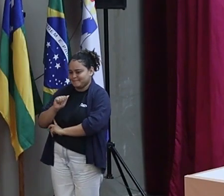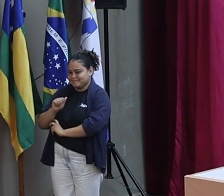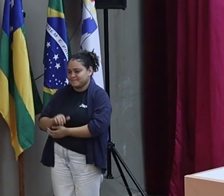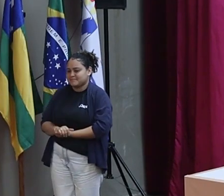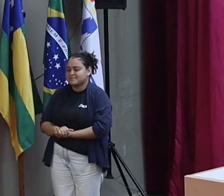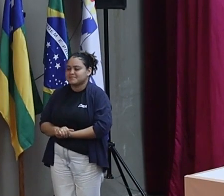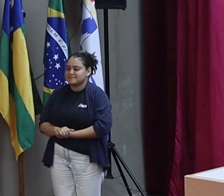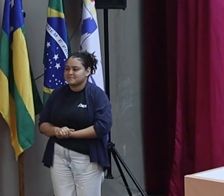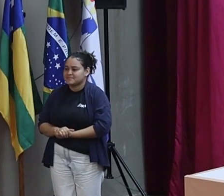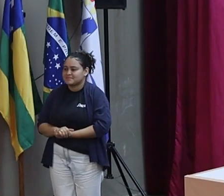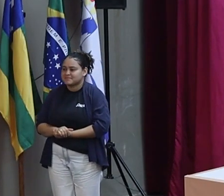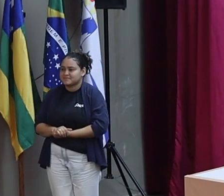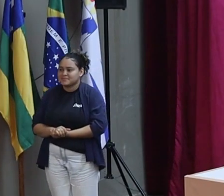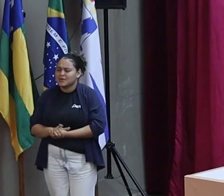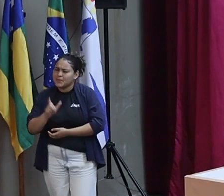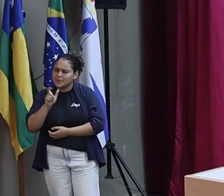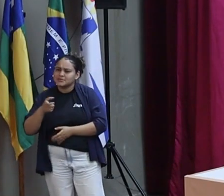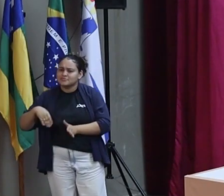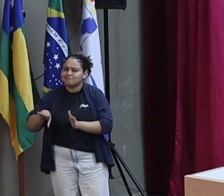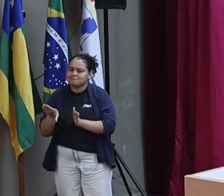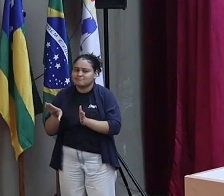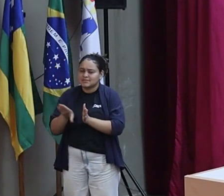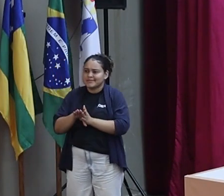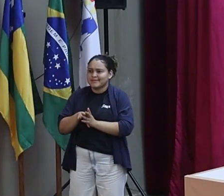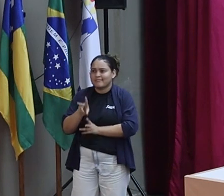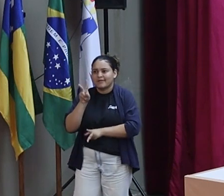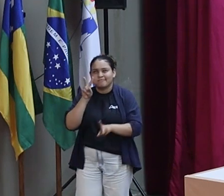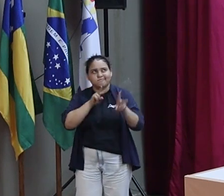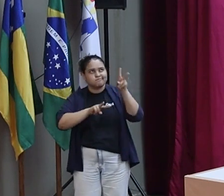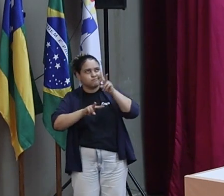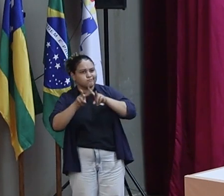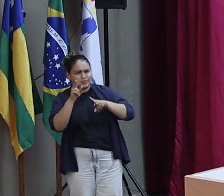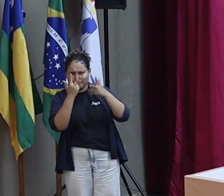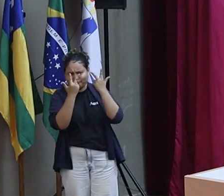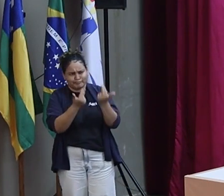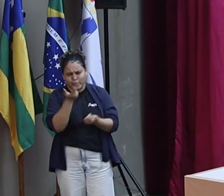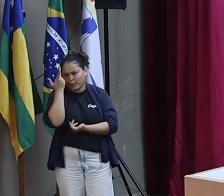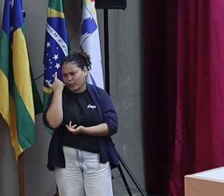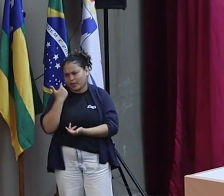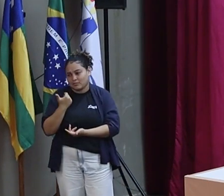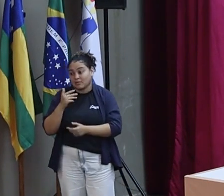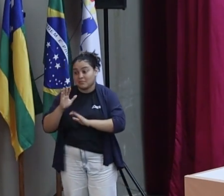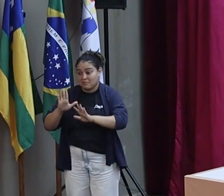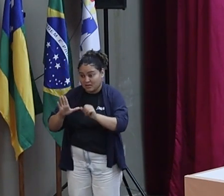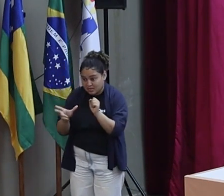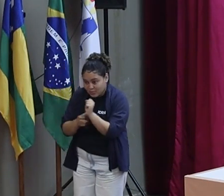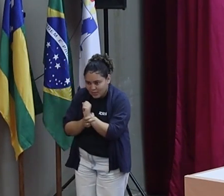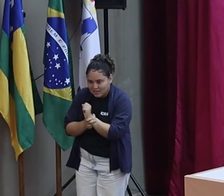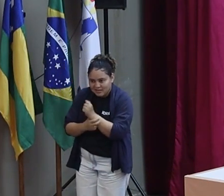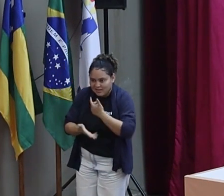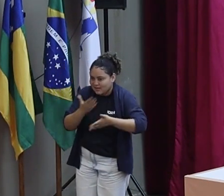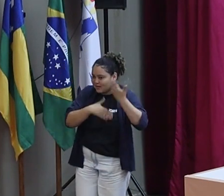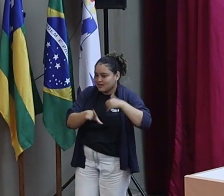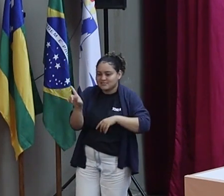Não foi uma... Para quem chega, parece que o mundo já era assim. Eu garanto a vocês que não era